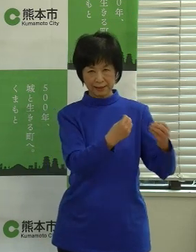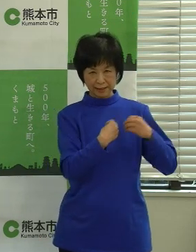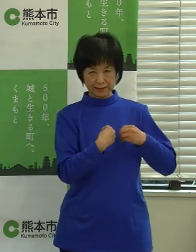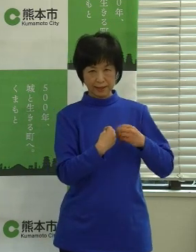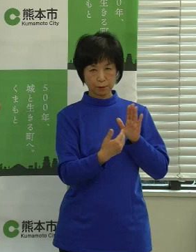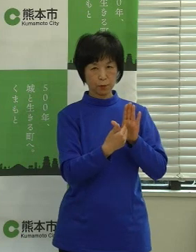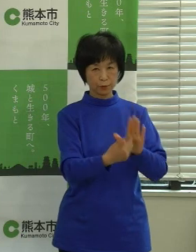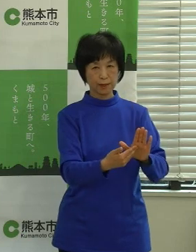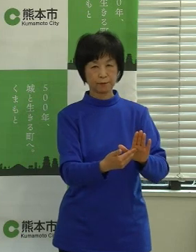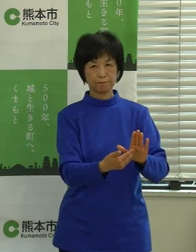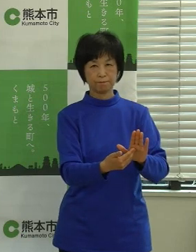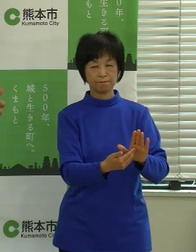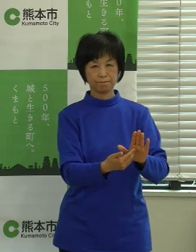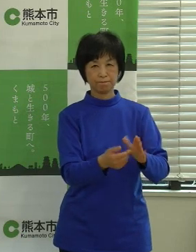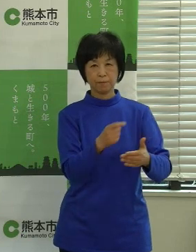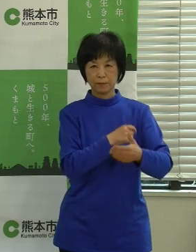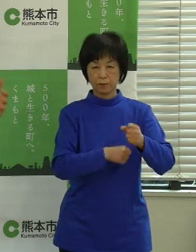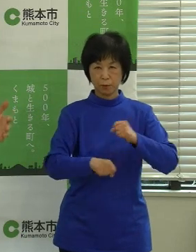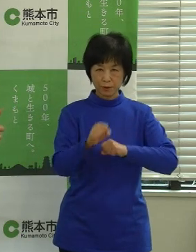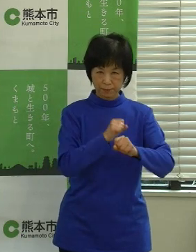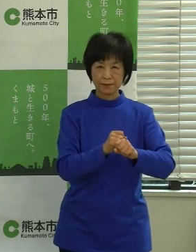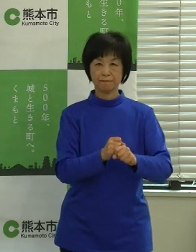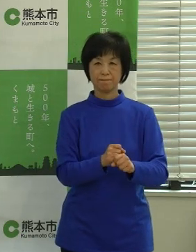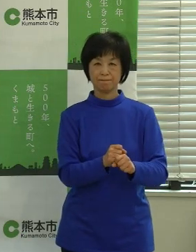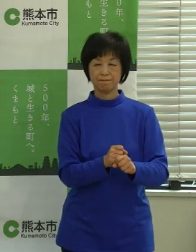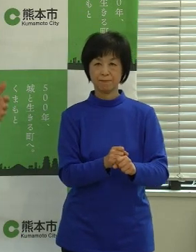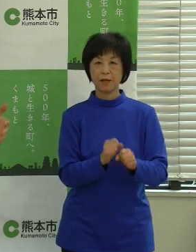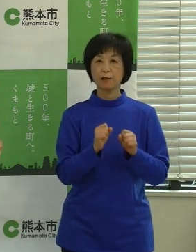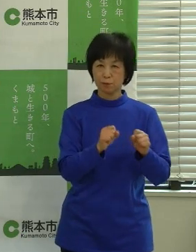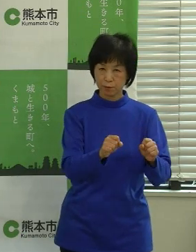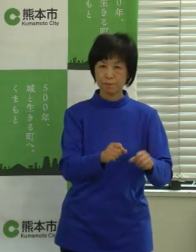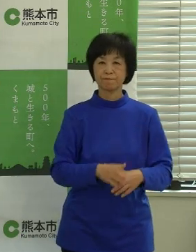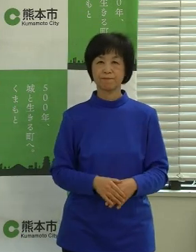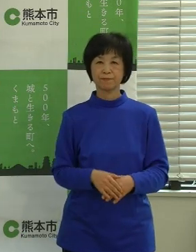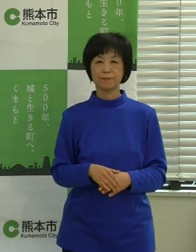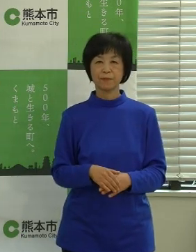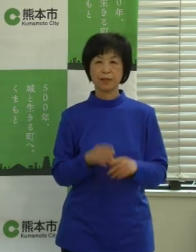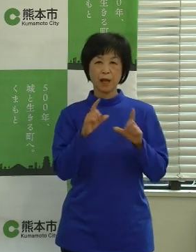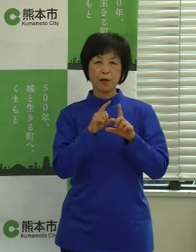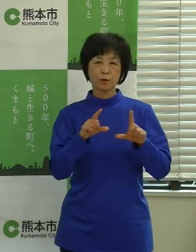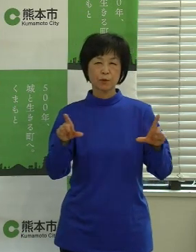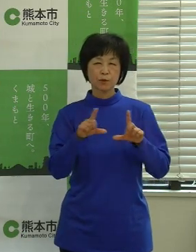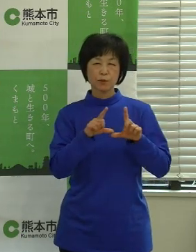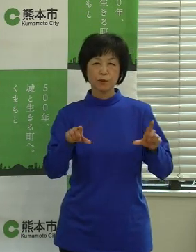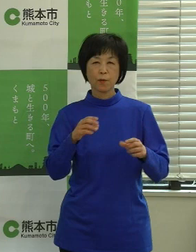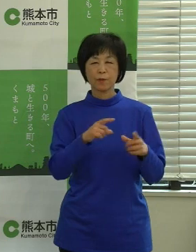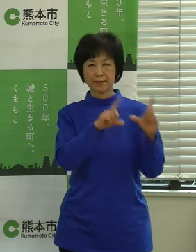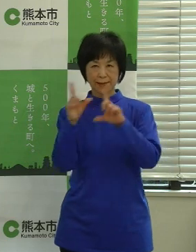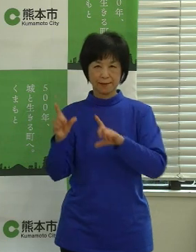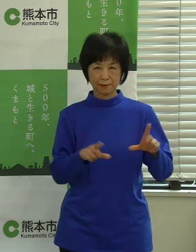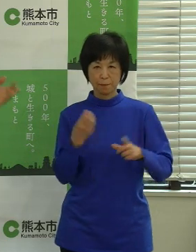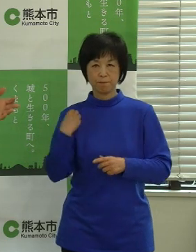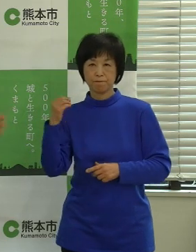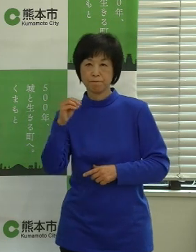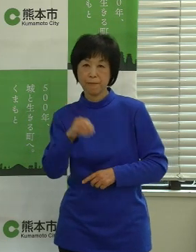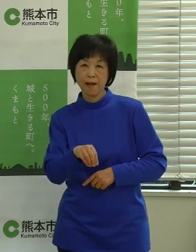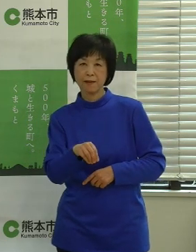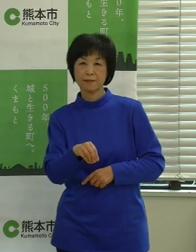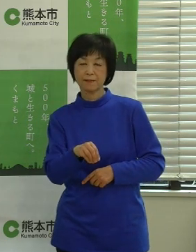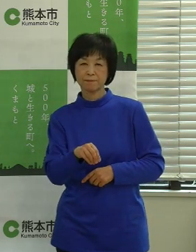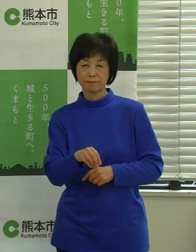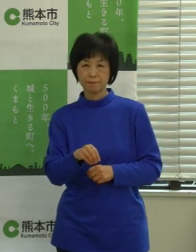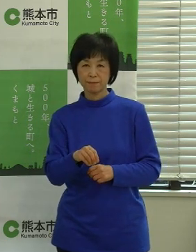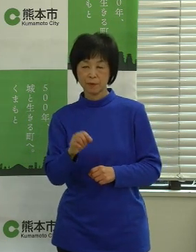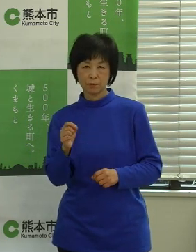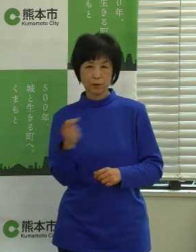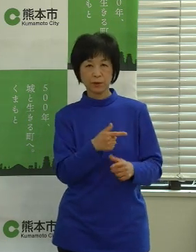ら、こういろいろなものがオープンをして日常を取り戻していくということは、急にですね、何かを全てをこうオープン